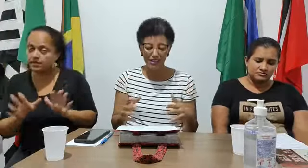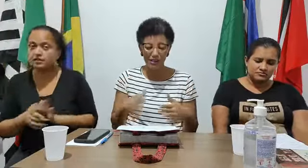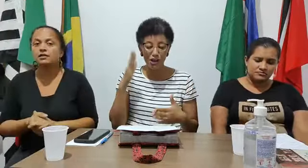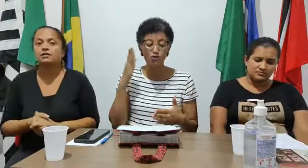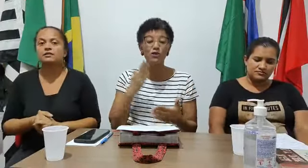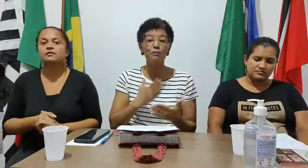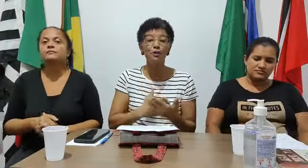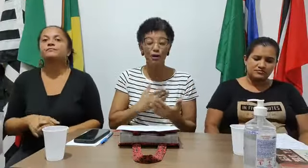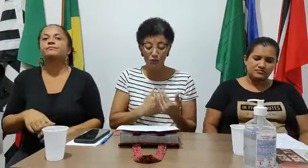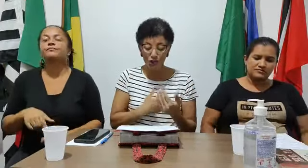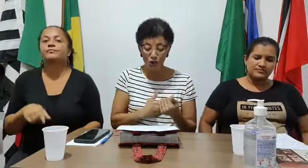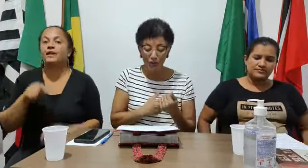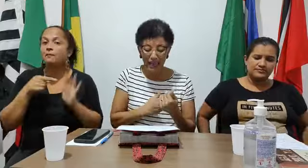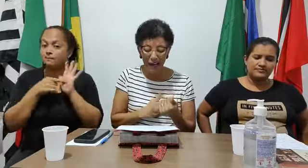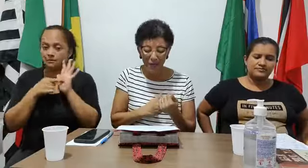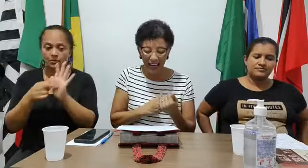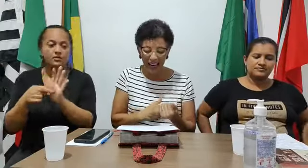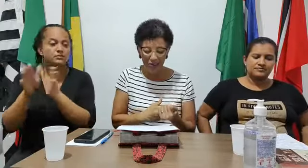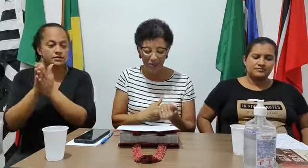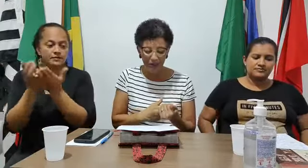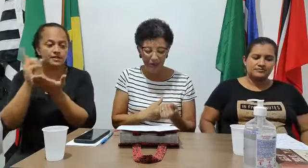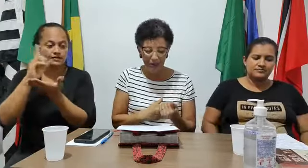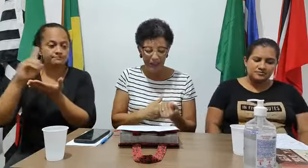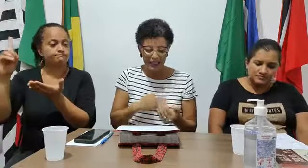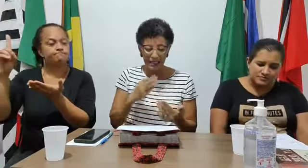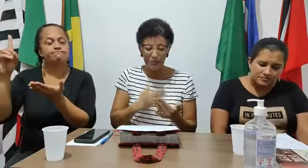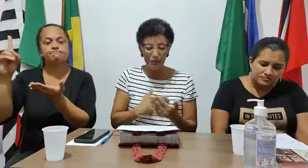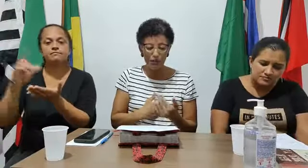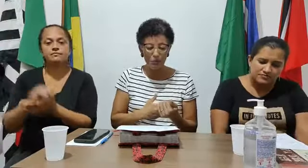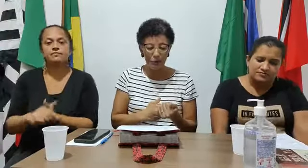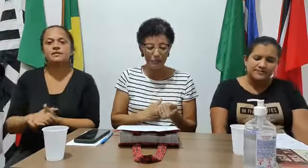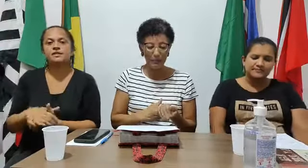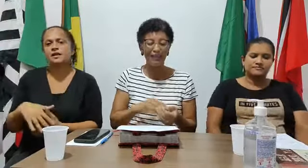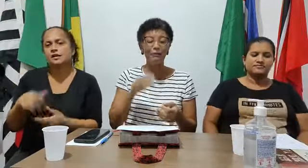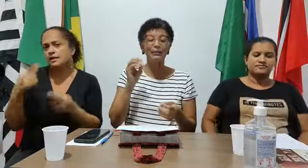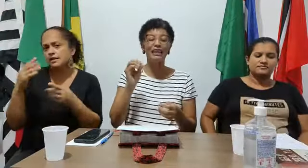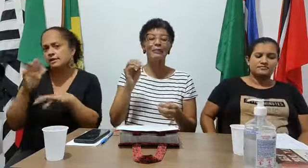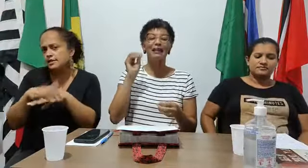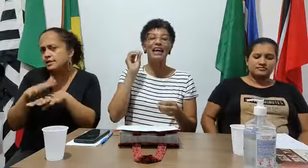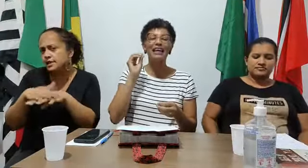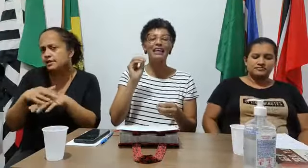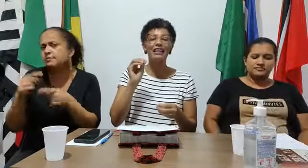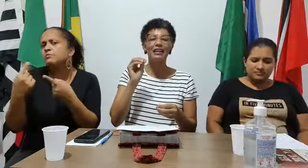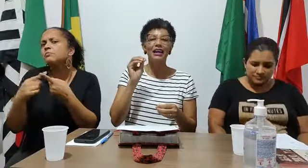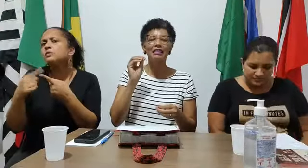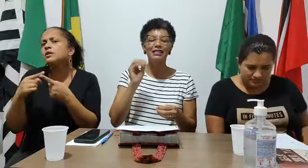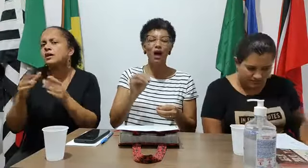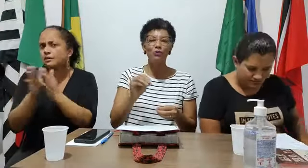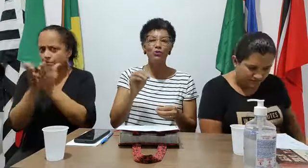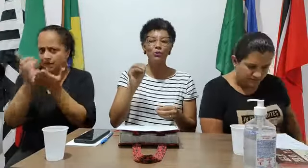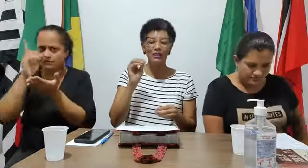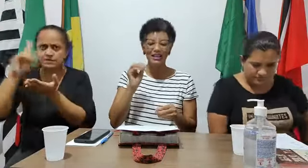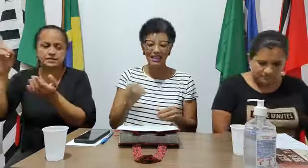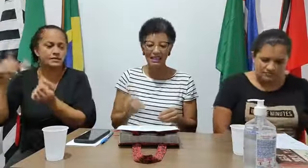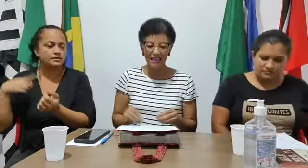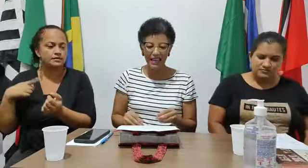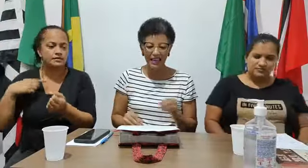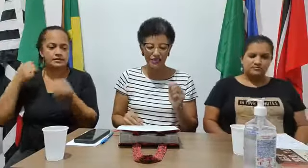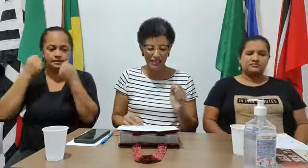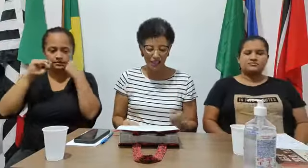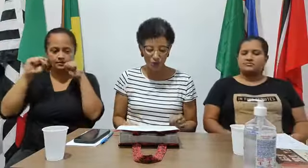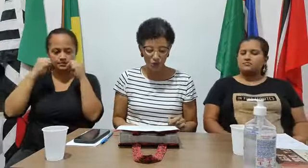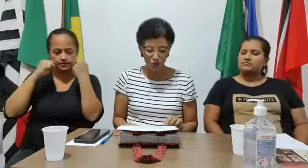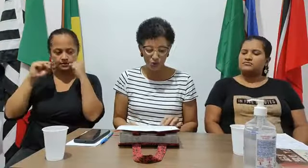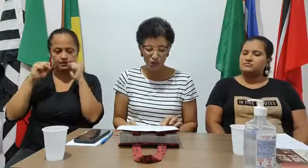não é assim. E eu te provo isso na palavra. Sabe por que eu te provo na palavra? Porque em Salmos